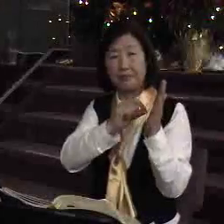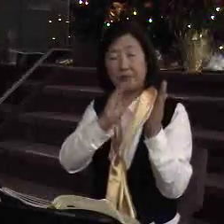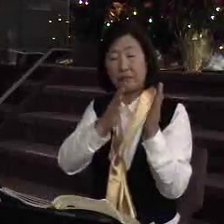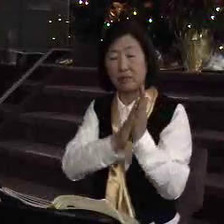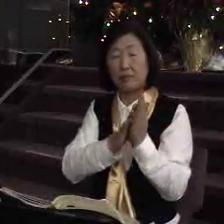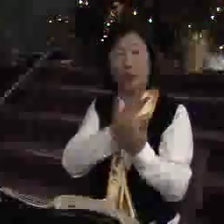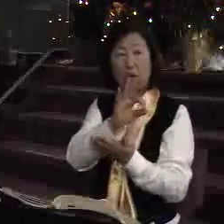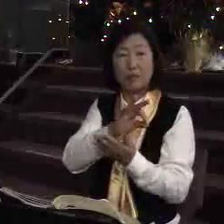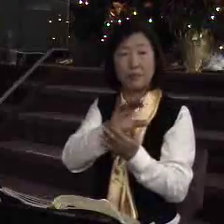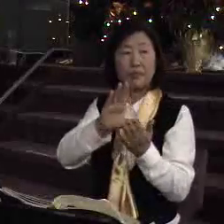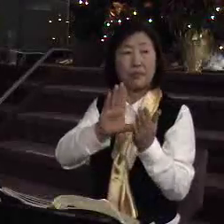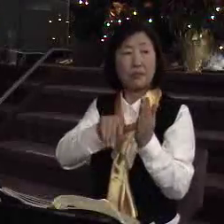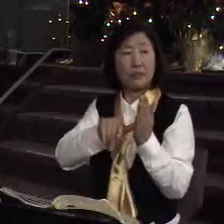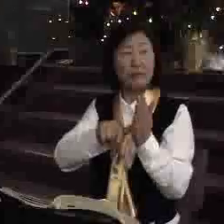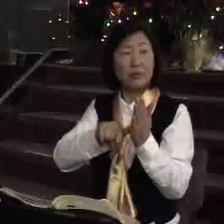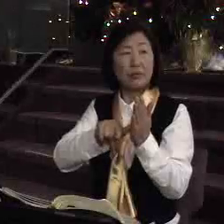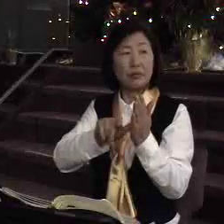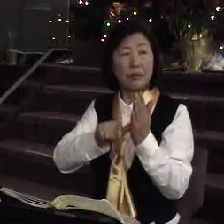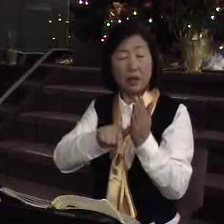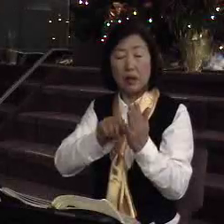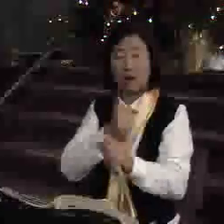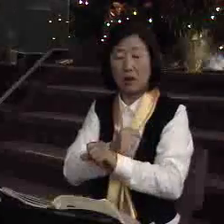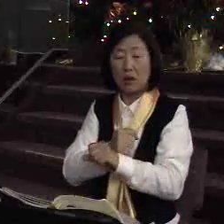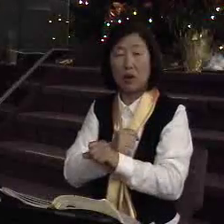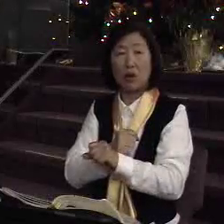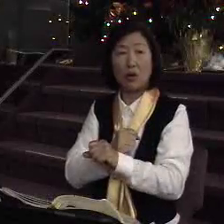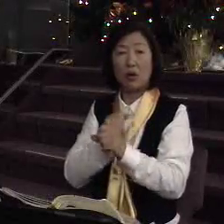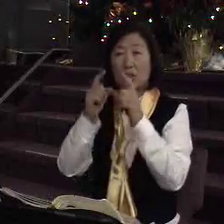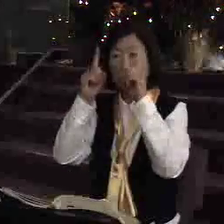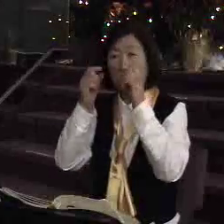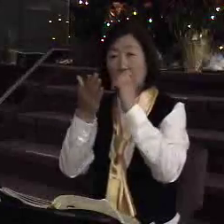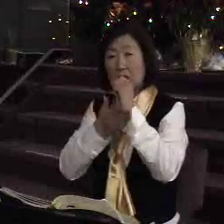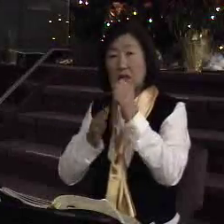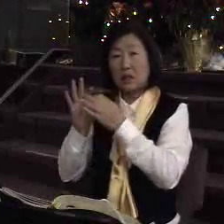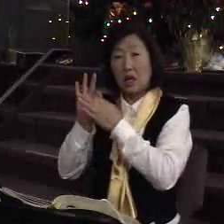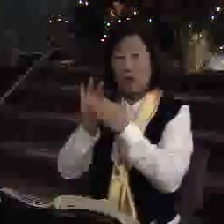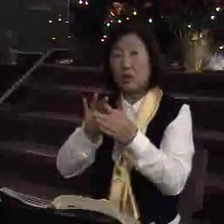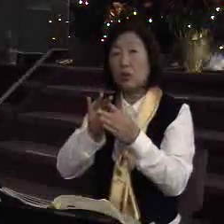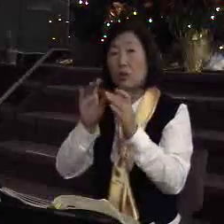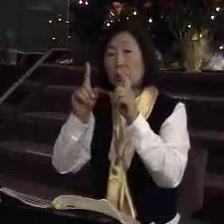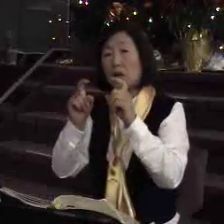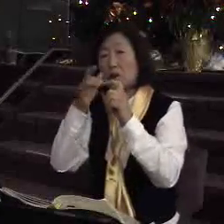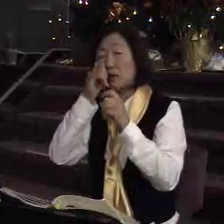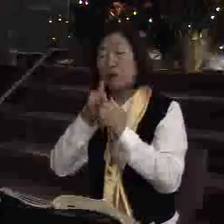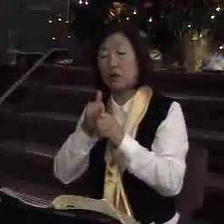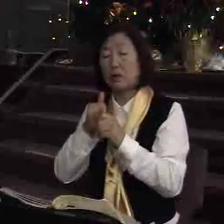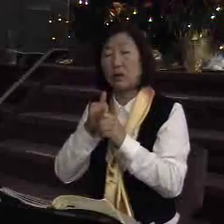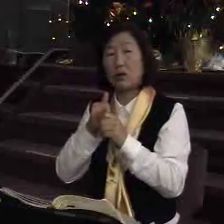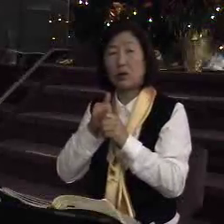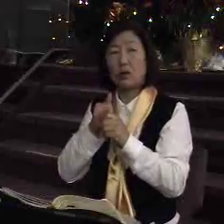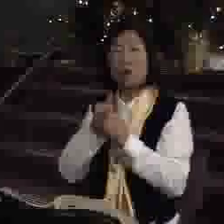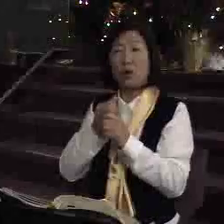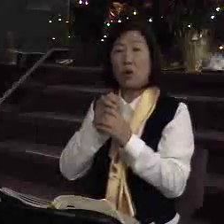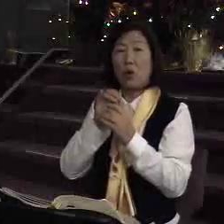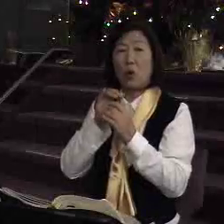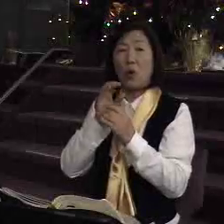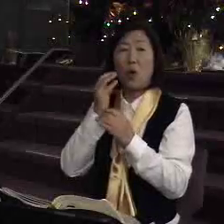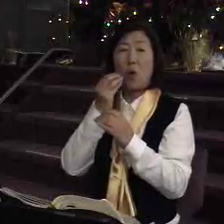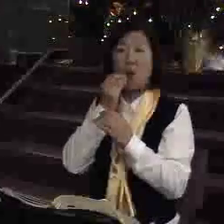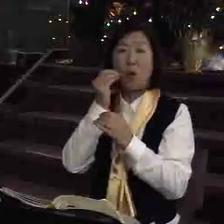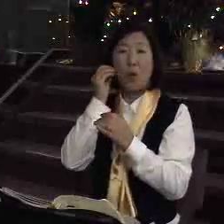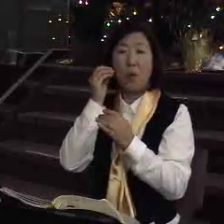내주시면 되겠습니다. 또 요람 재직 사진 촬영 계속 촬영합니다. 본교회 홈페이지를 사랑닷컴이라고